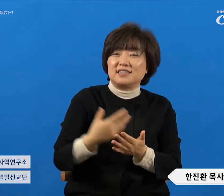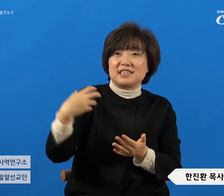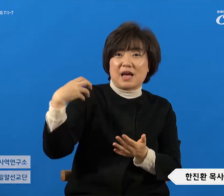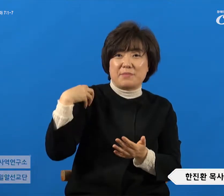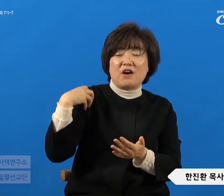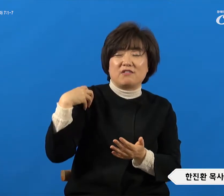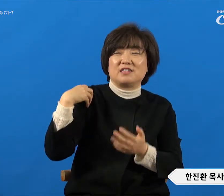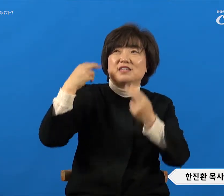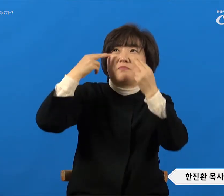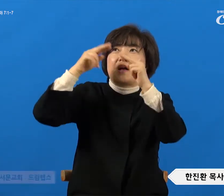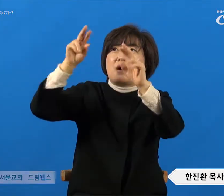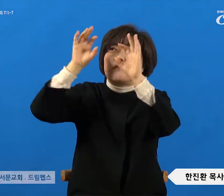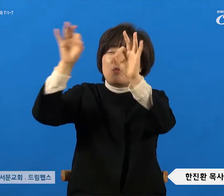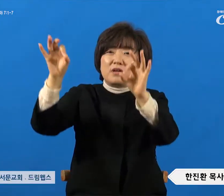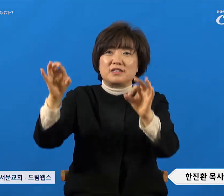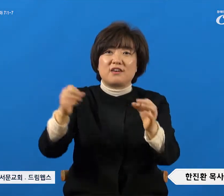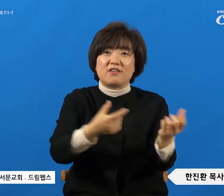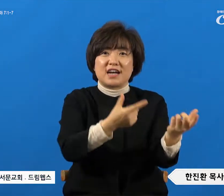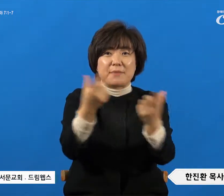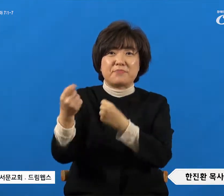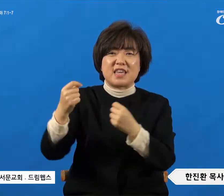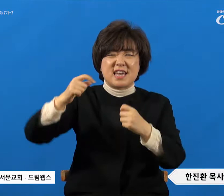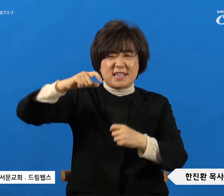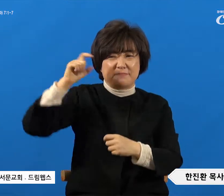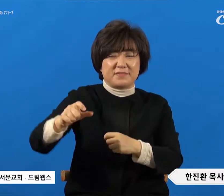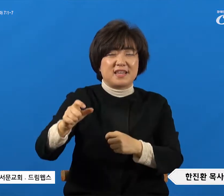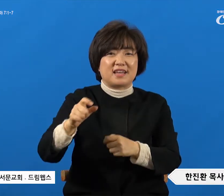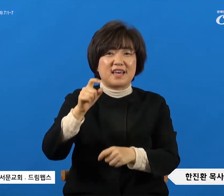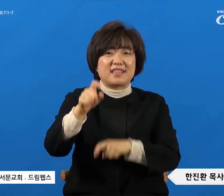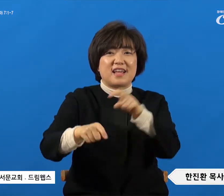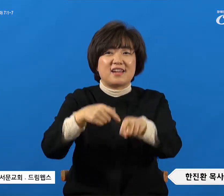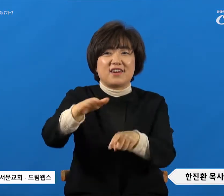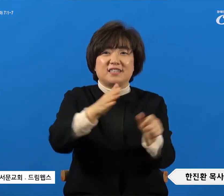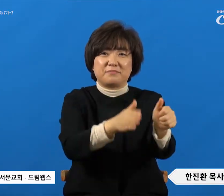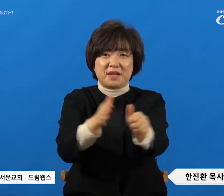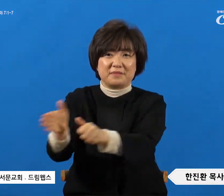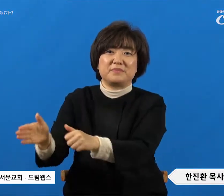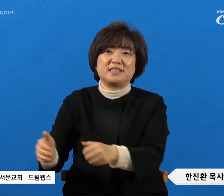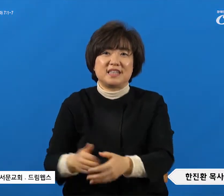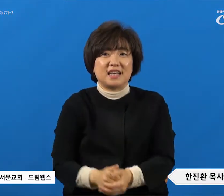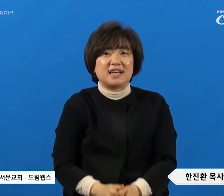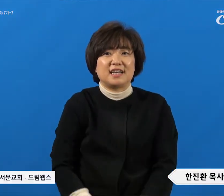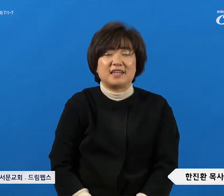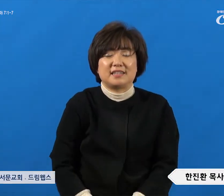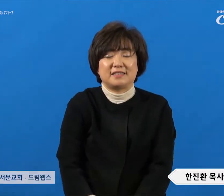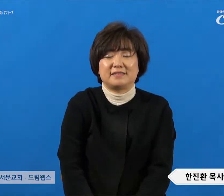사명을 바라보면서 함께 힘차게 달려갈 수 있기를 바랍니다.